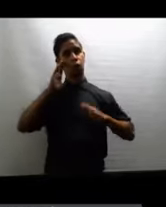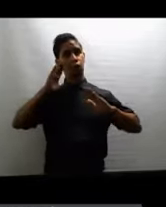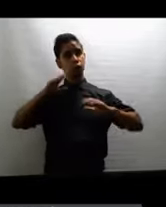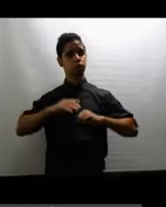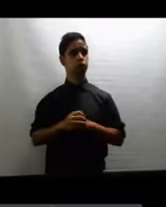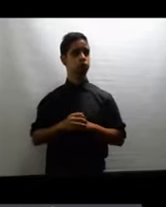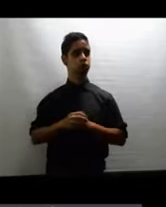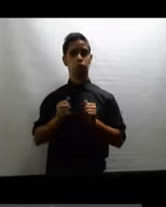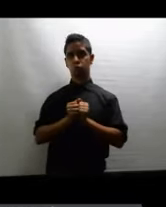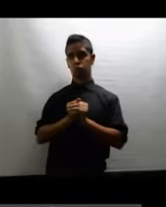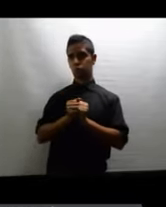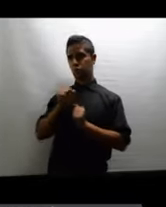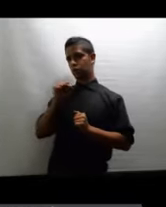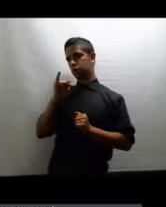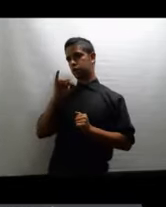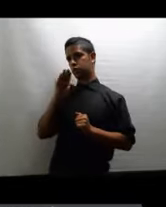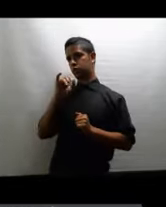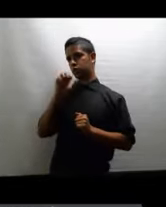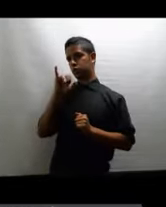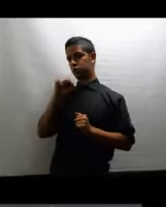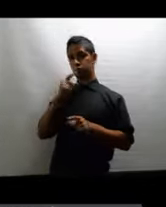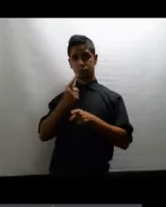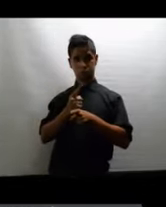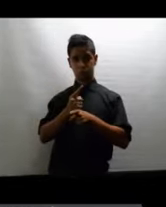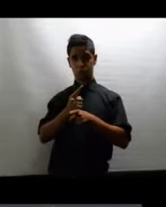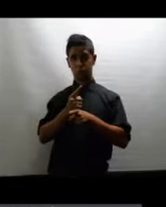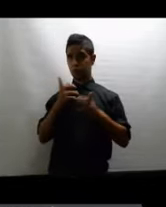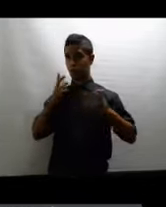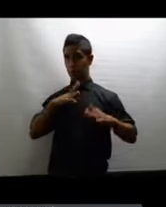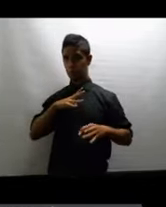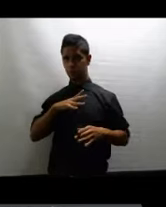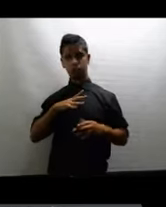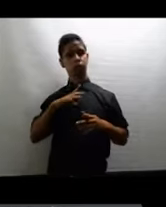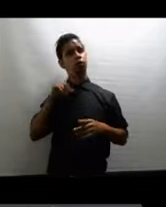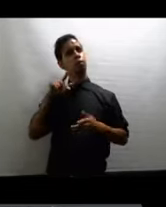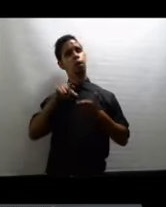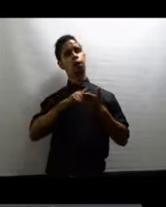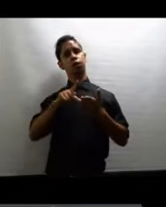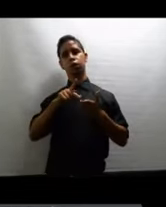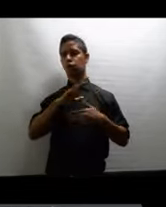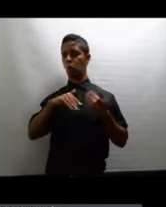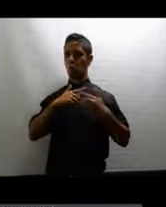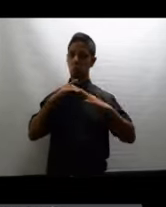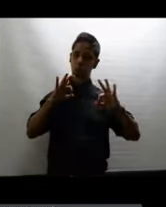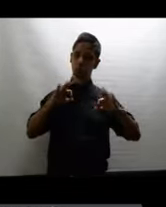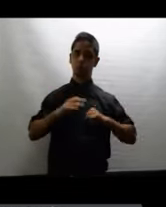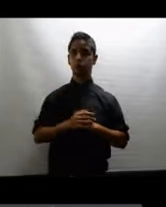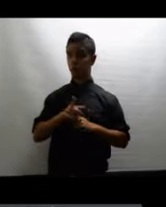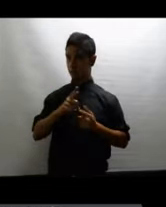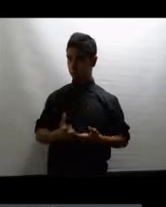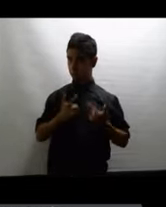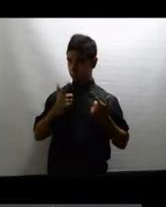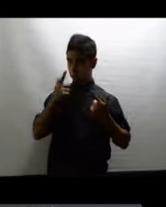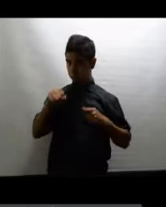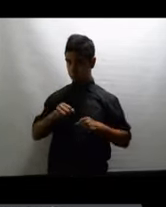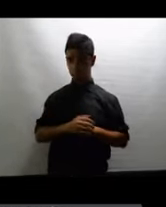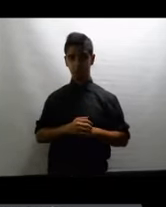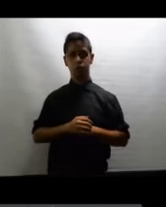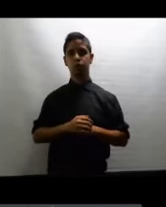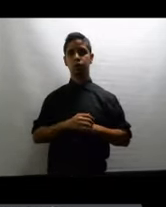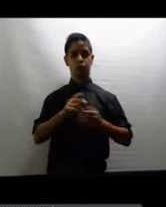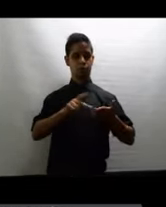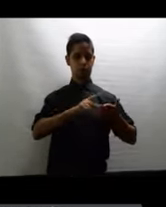simbiosis. ¿También? Verde y negro. ¿Sí? Después de la planilla estamos bien. Ay, señor. Ay, Dios, sobrevivimos. Sí. La planilla, la propuesta,